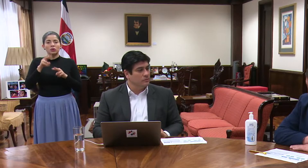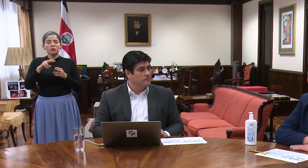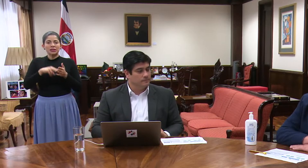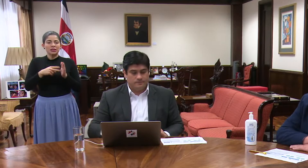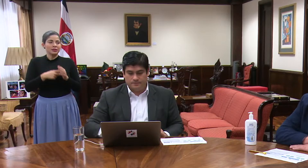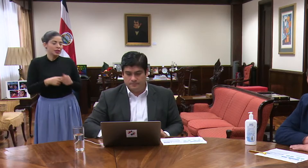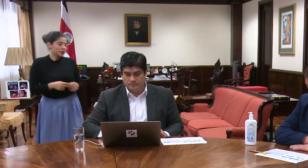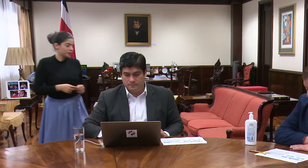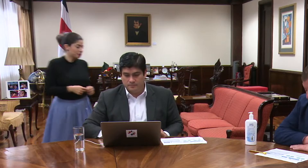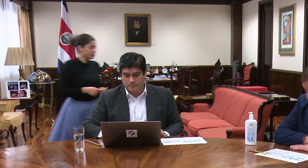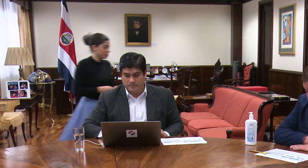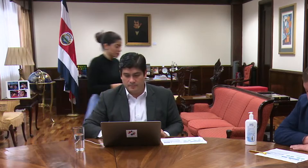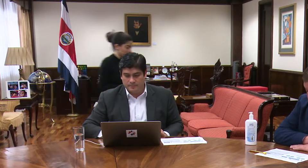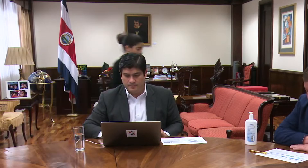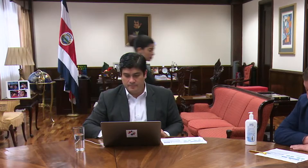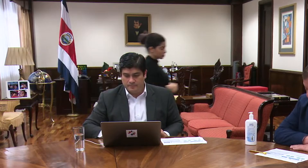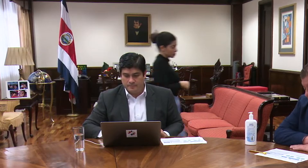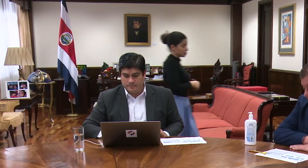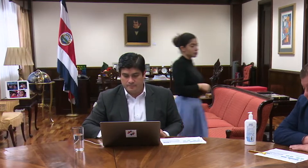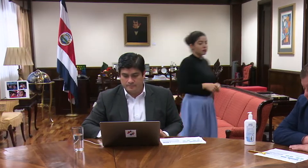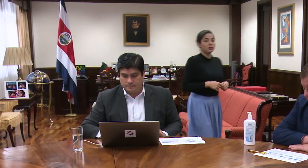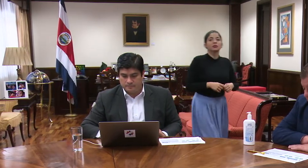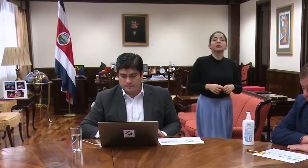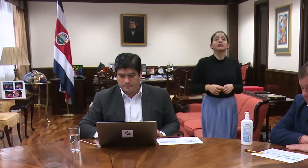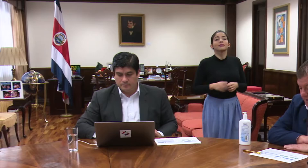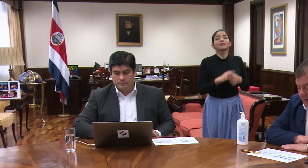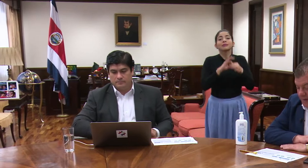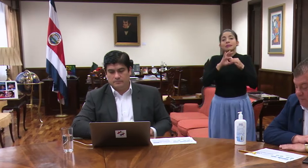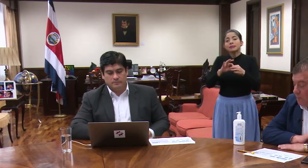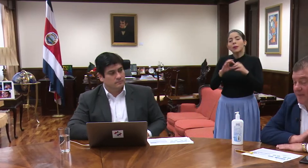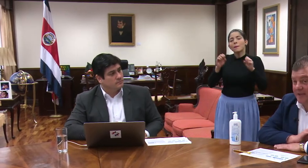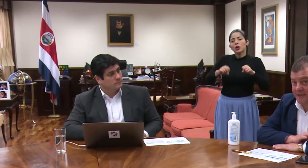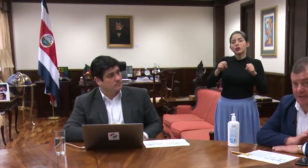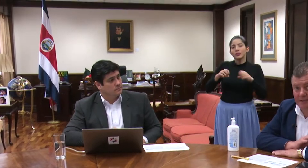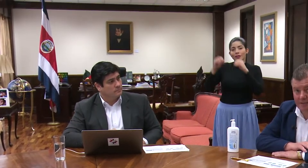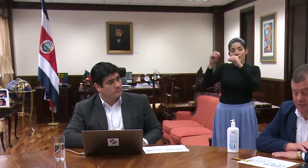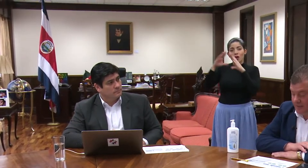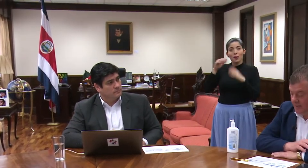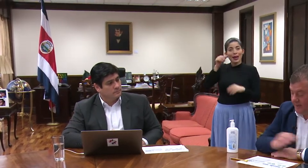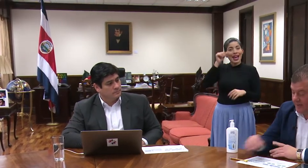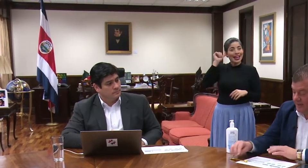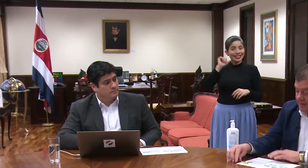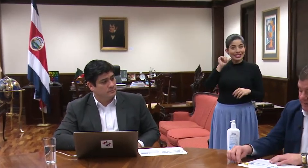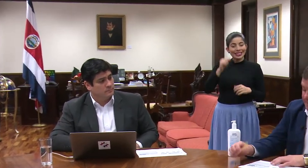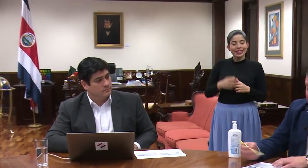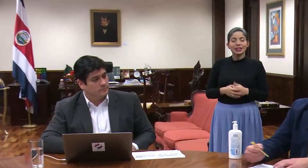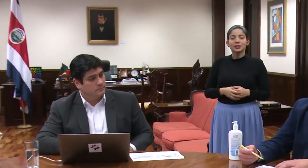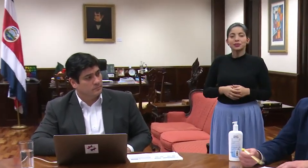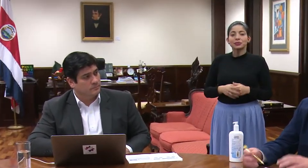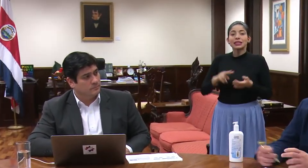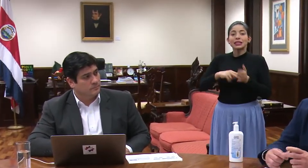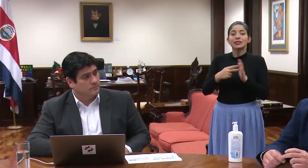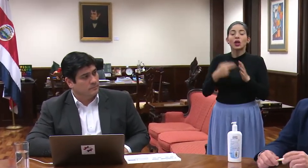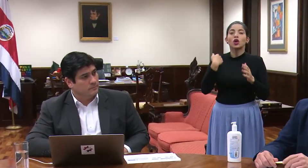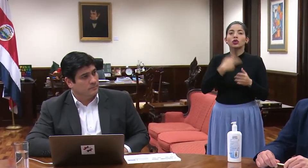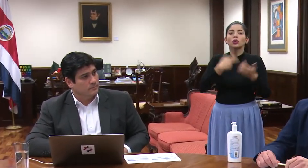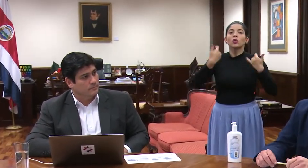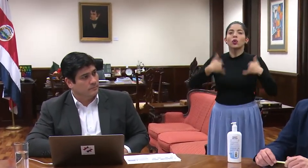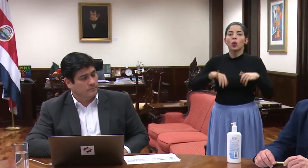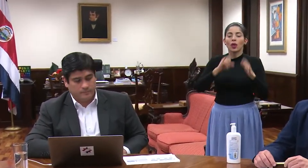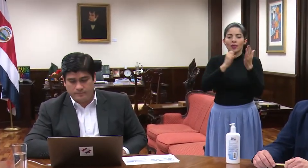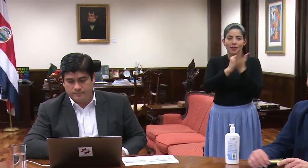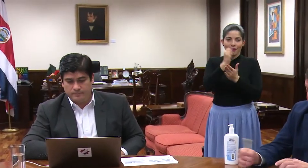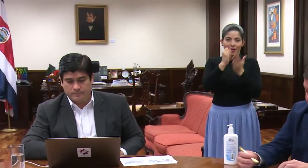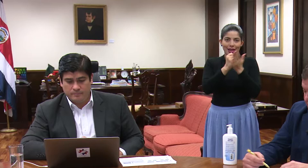desconocido. Bueno, con relación seguramente al informe de ayer, era que estábamos todavía en investigación